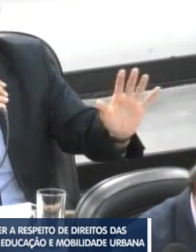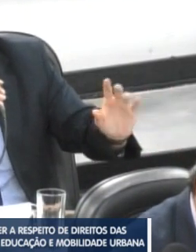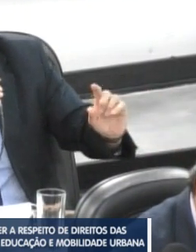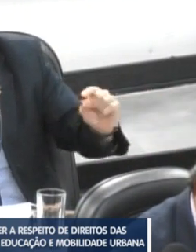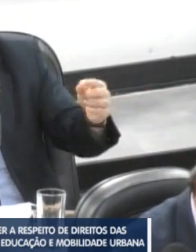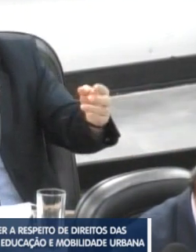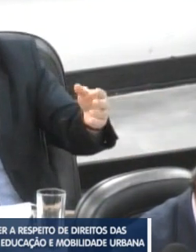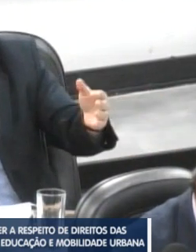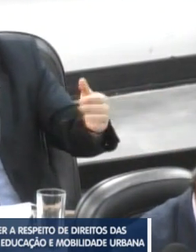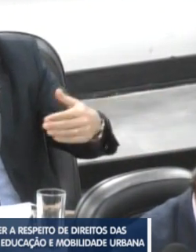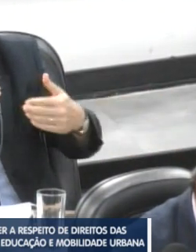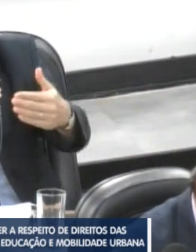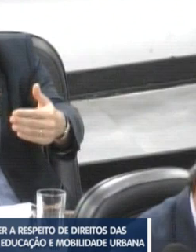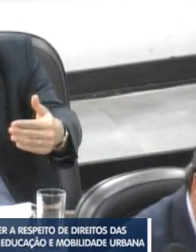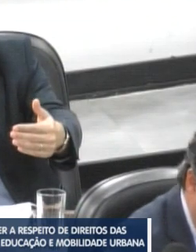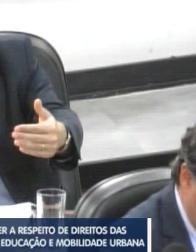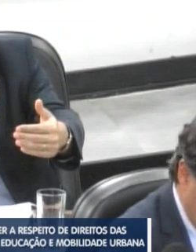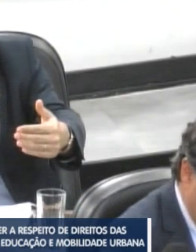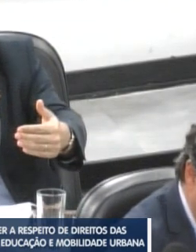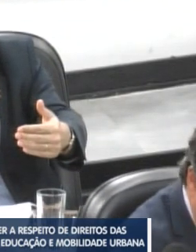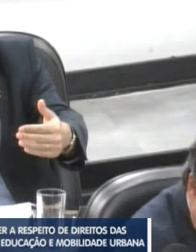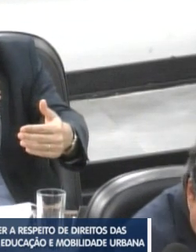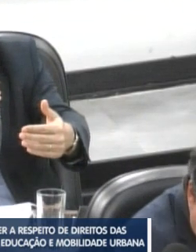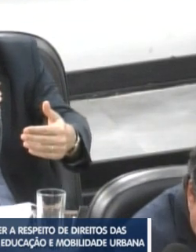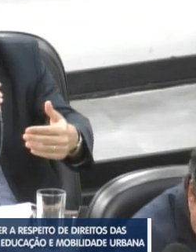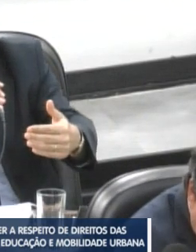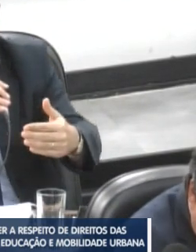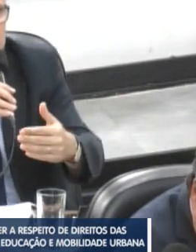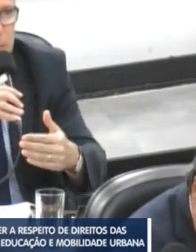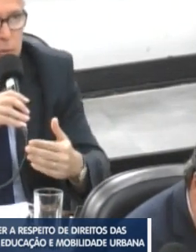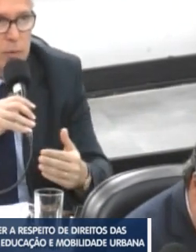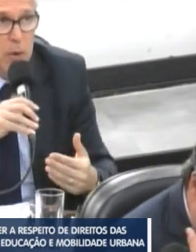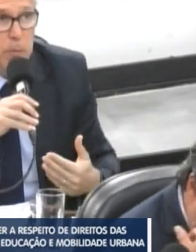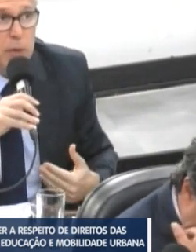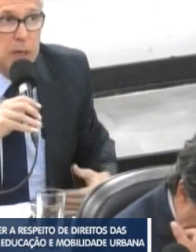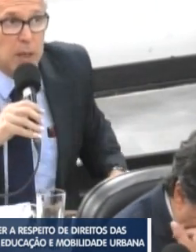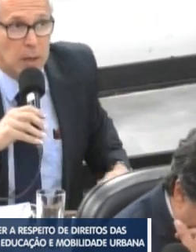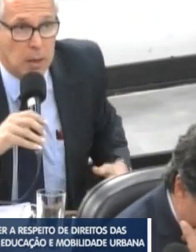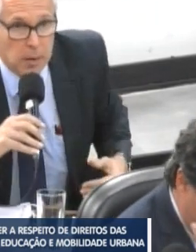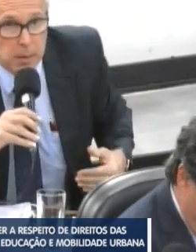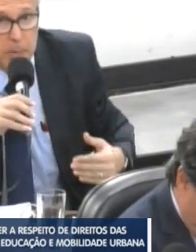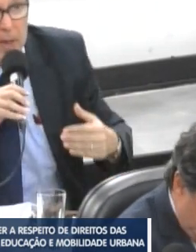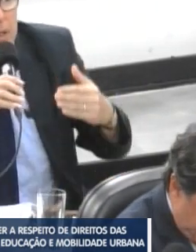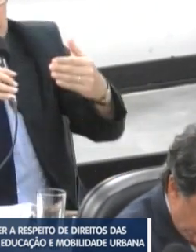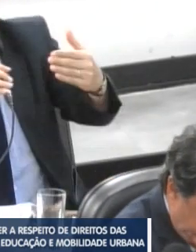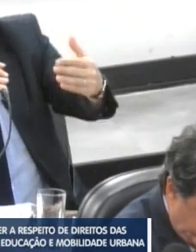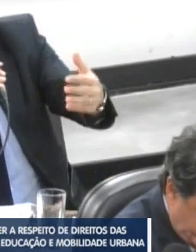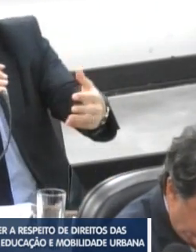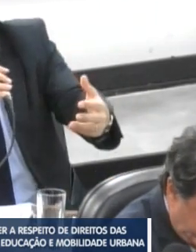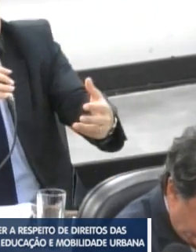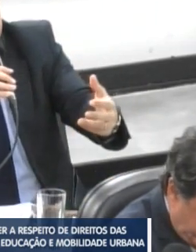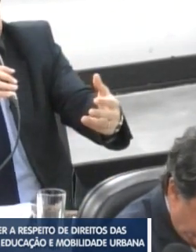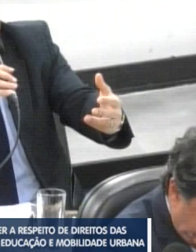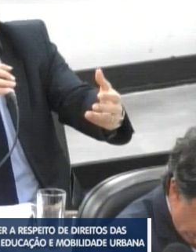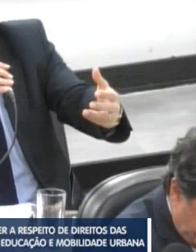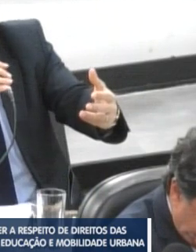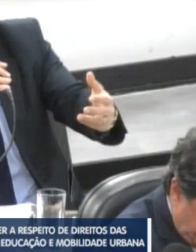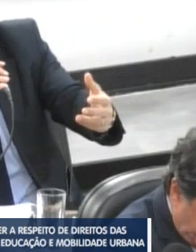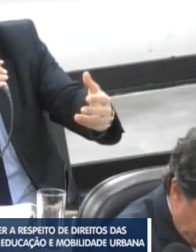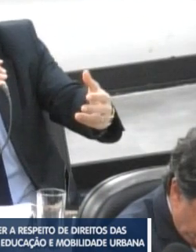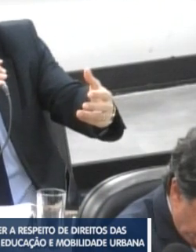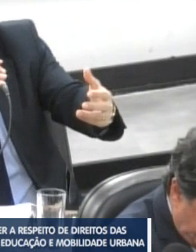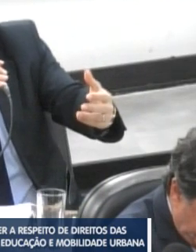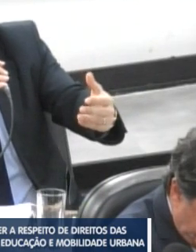120, pouco mais de 2 meses, pedi a ele que levasse até 31 de dezembro. Por quê? Para que as empresas pudessem